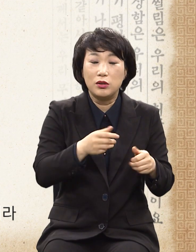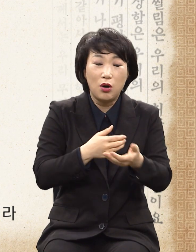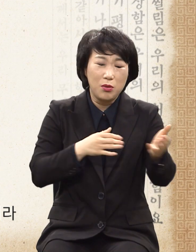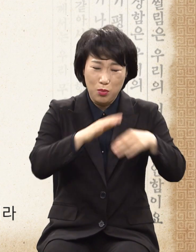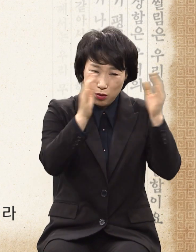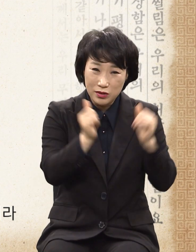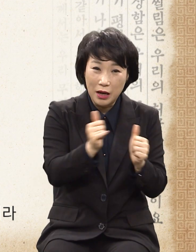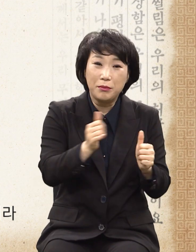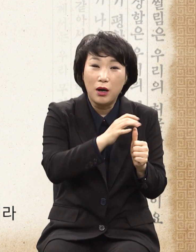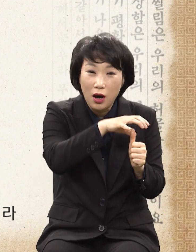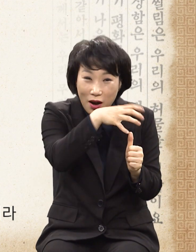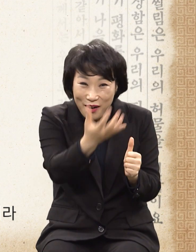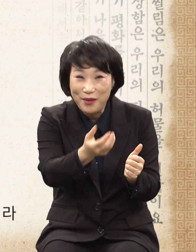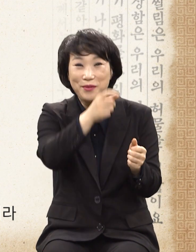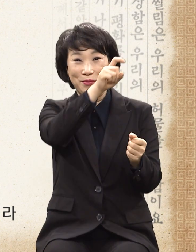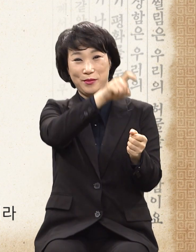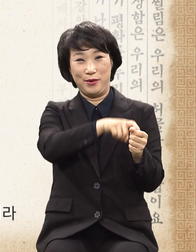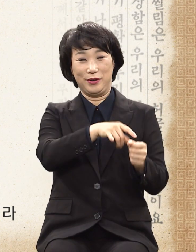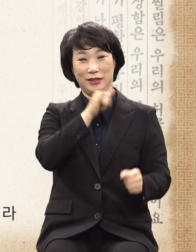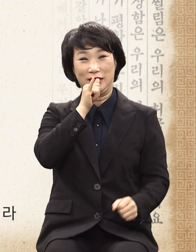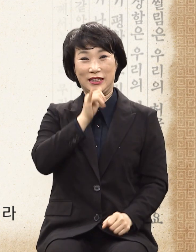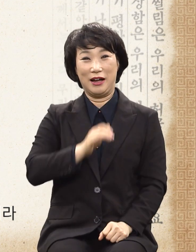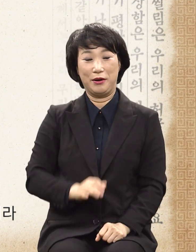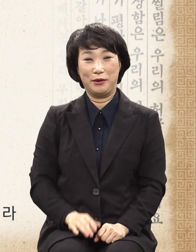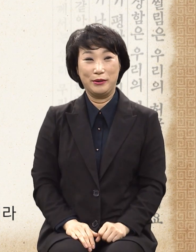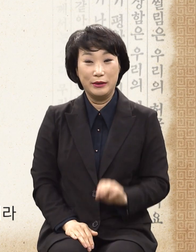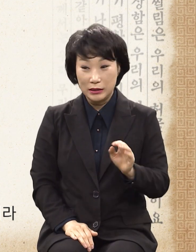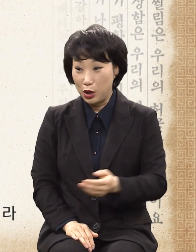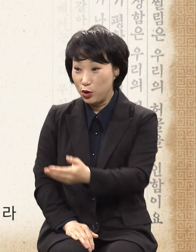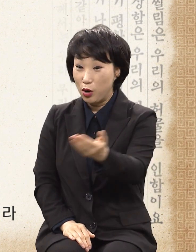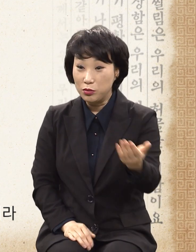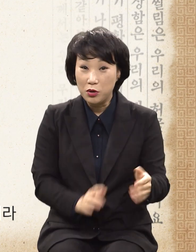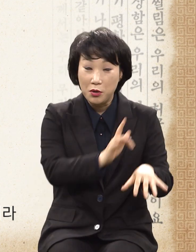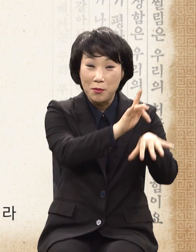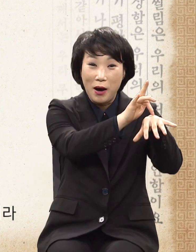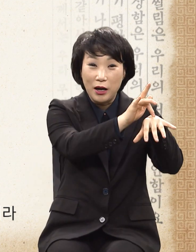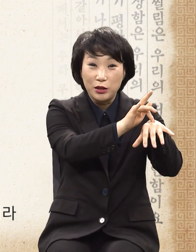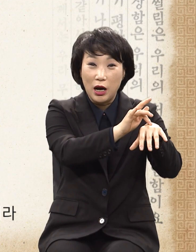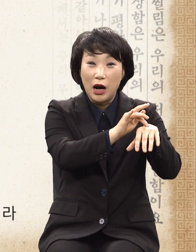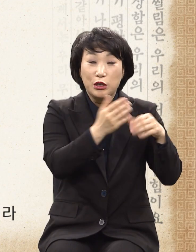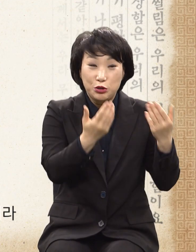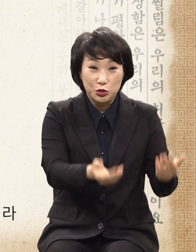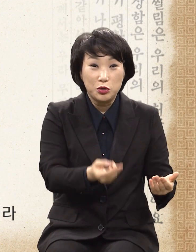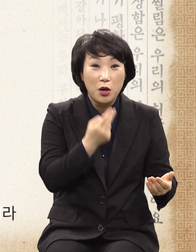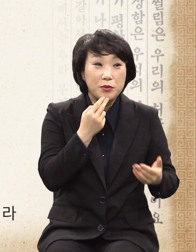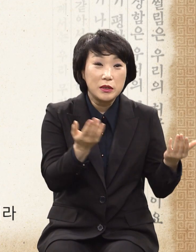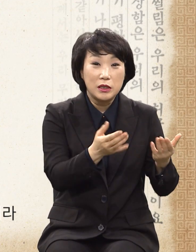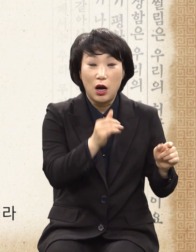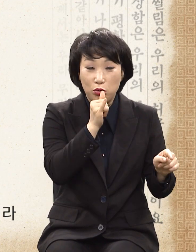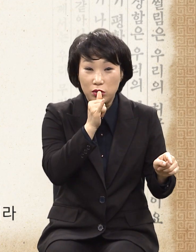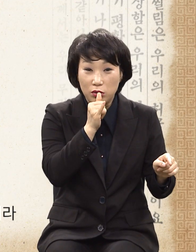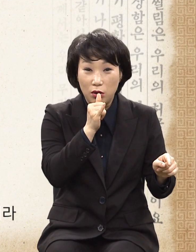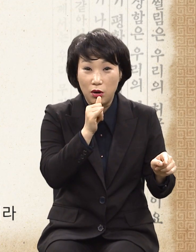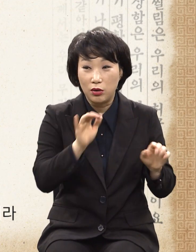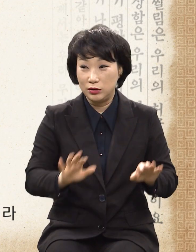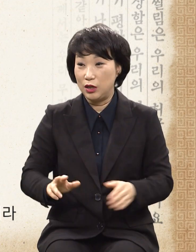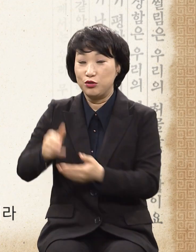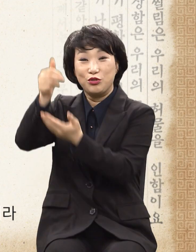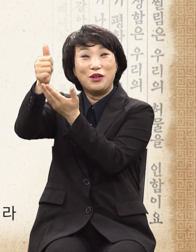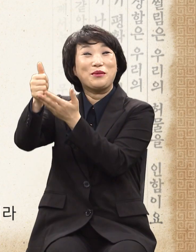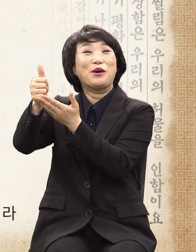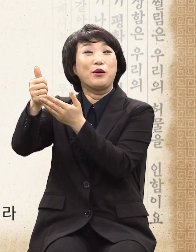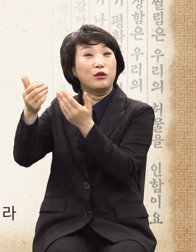모든 자를 놓아주려 하심이니라. 자, 마귀가 쉬지 않고 이러는데